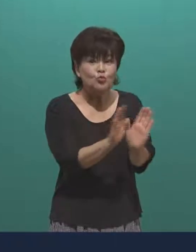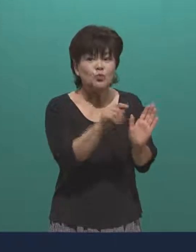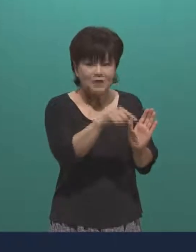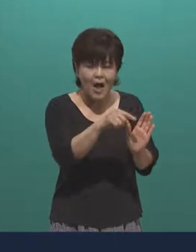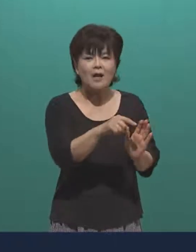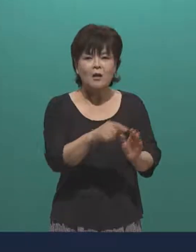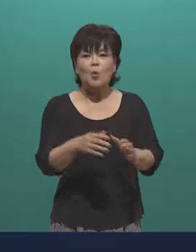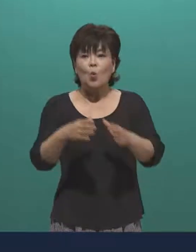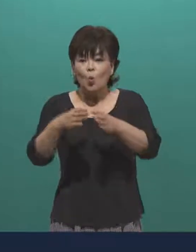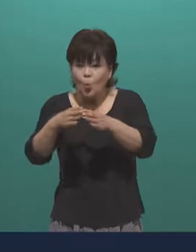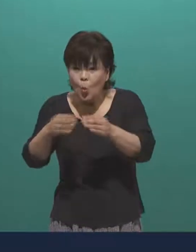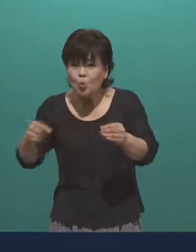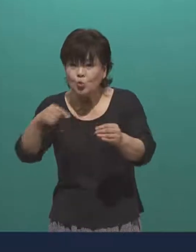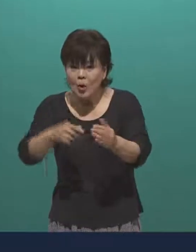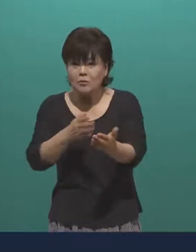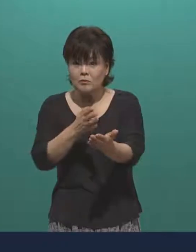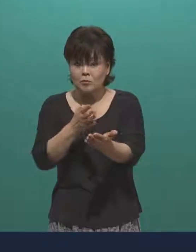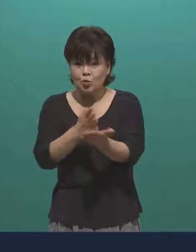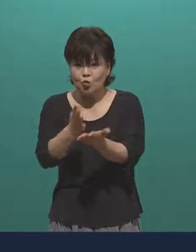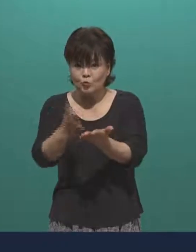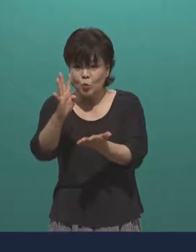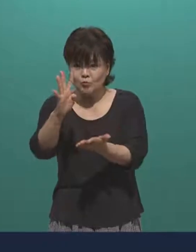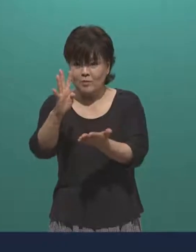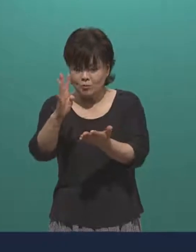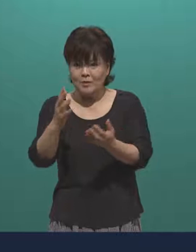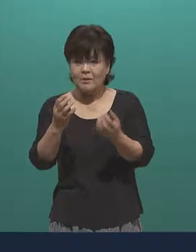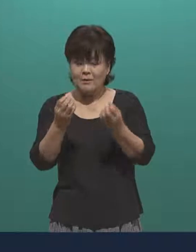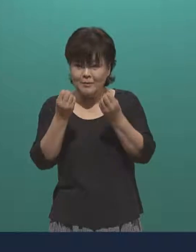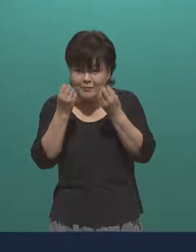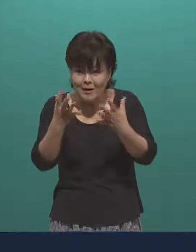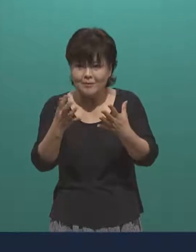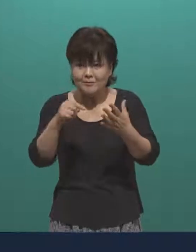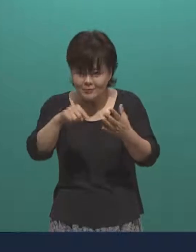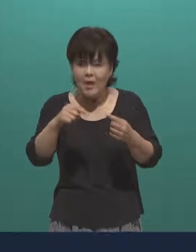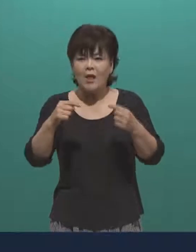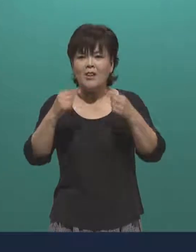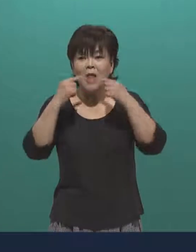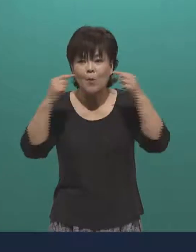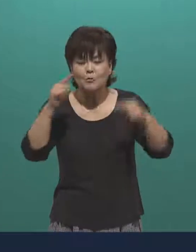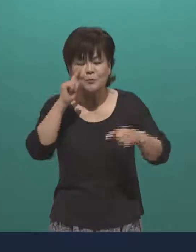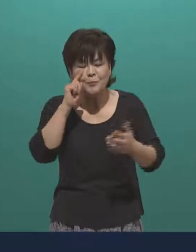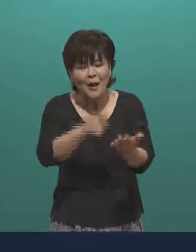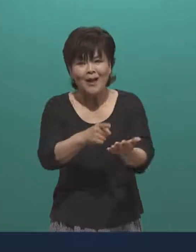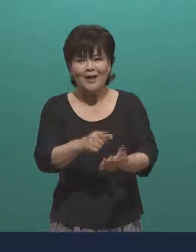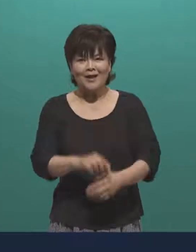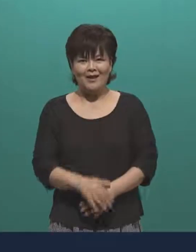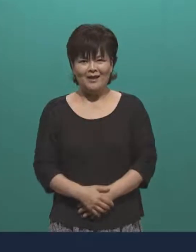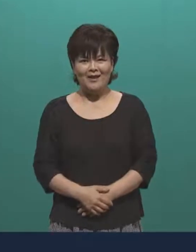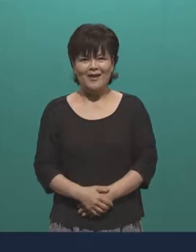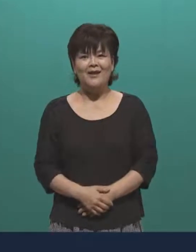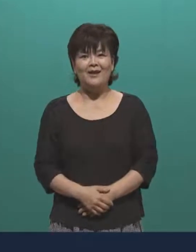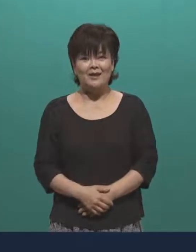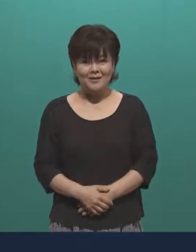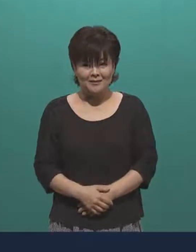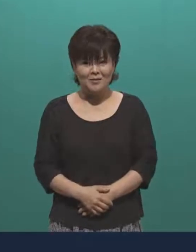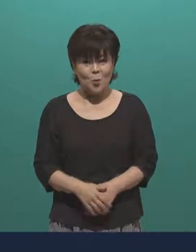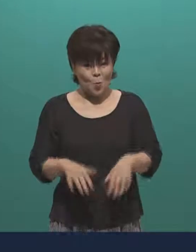が、国内4種目となる新種のナマズを発見しました。